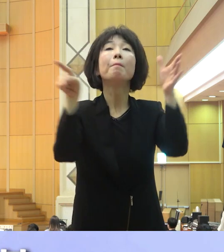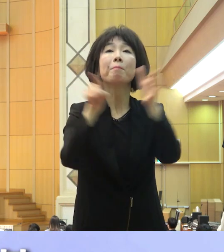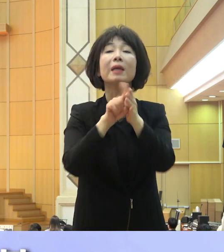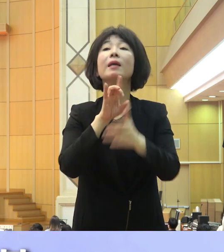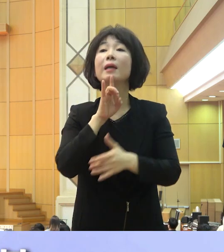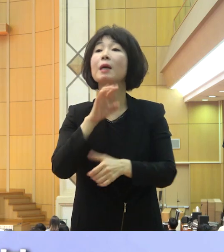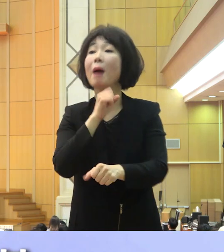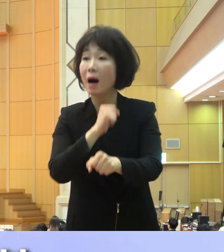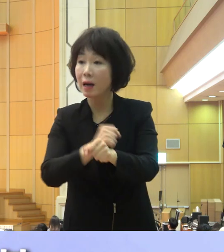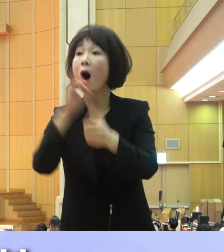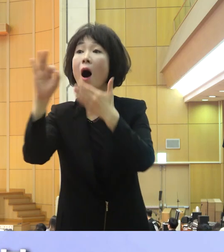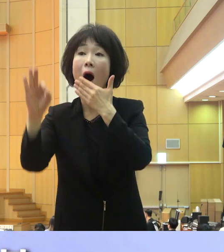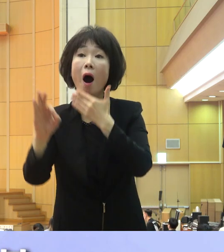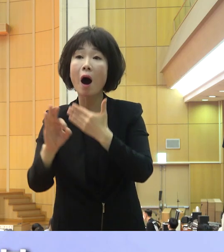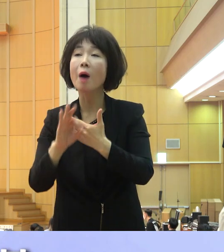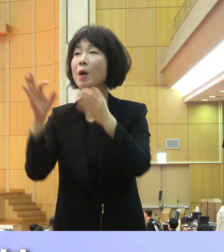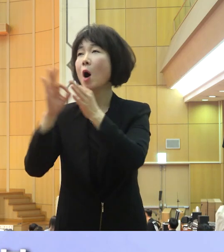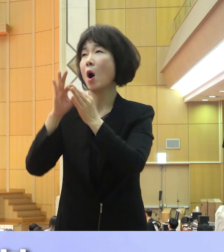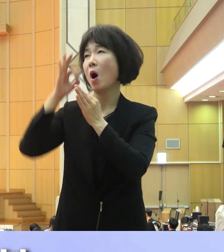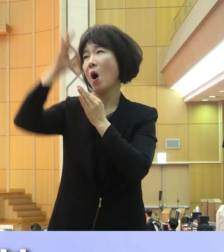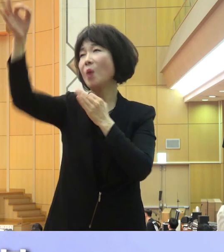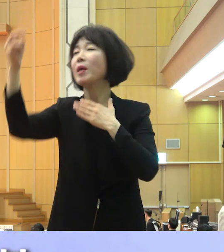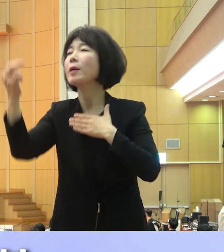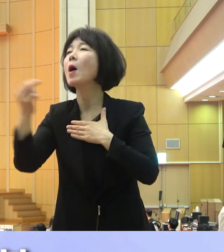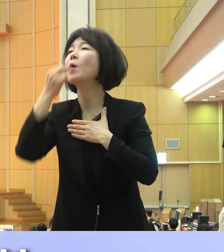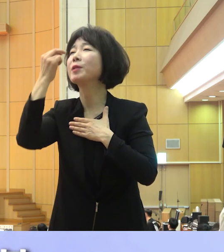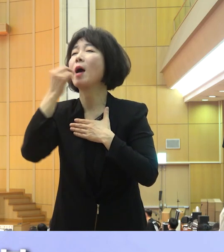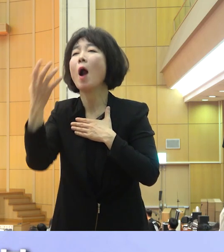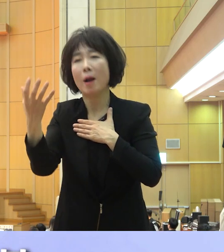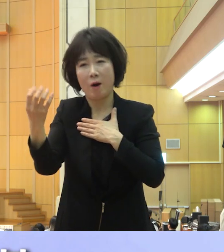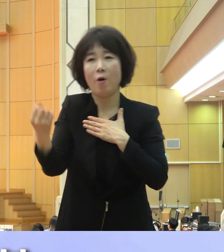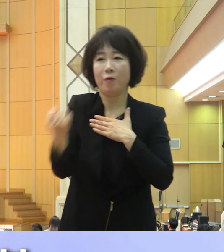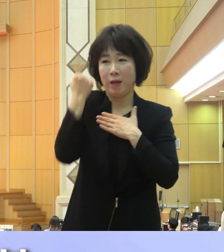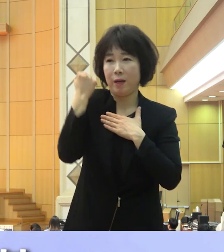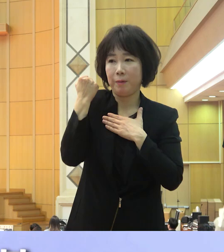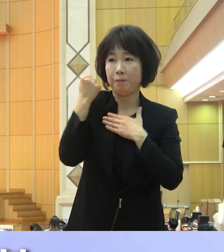구원받네. 믿기만 하면